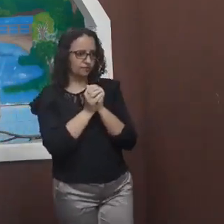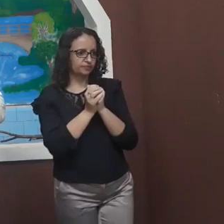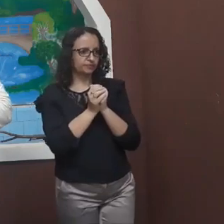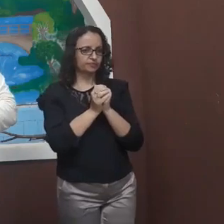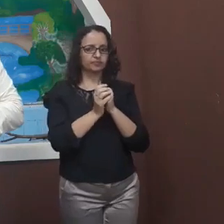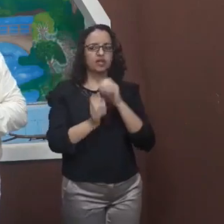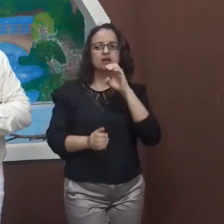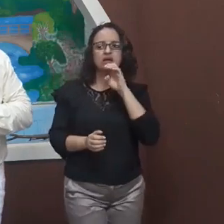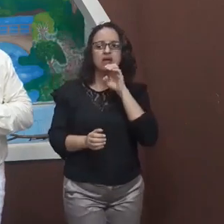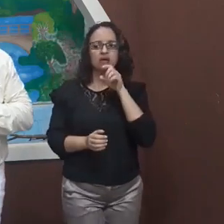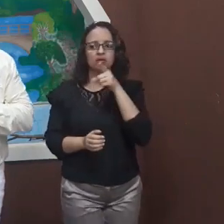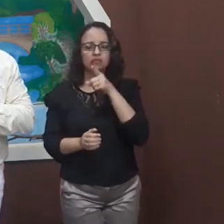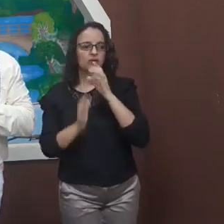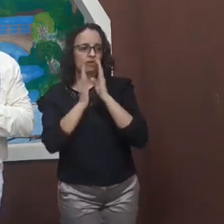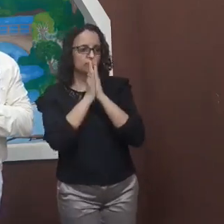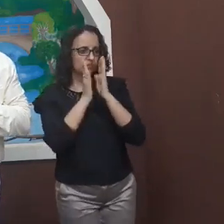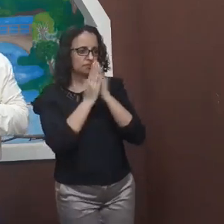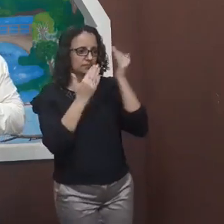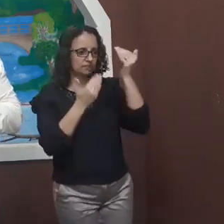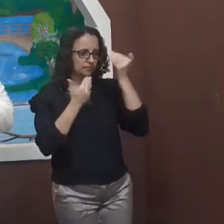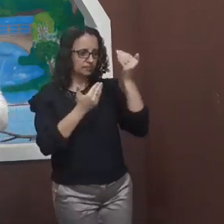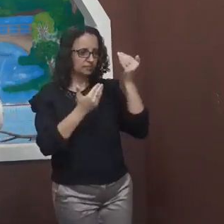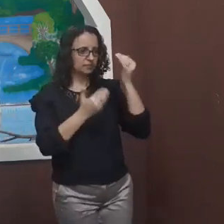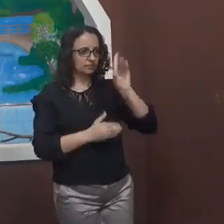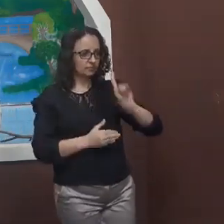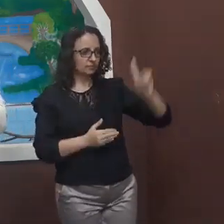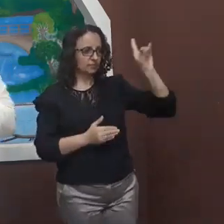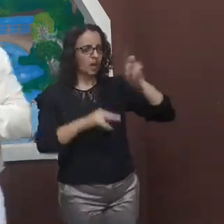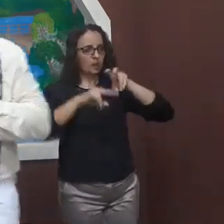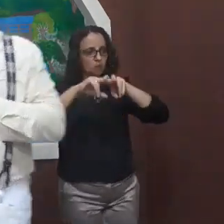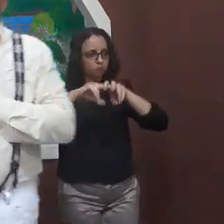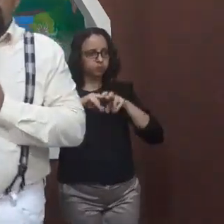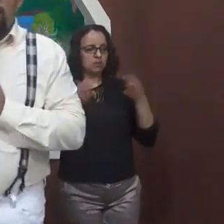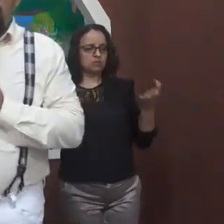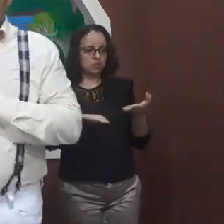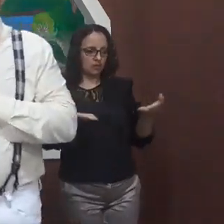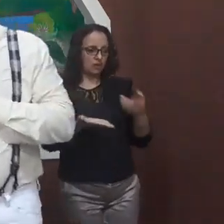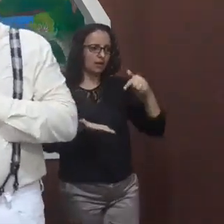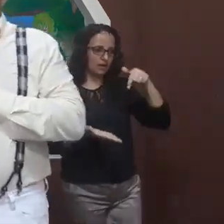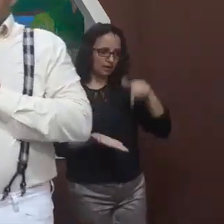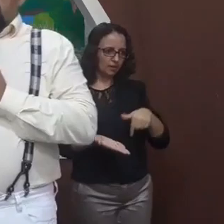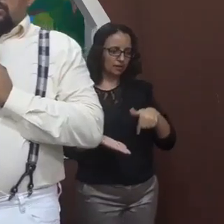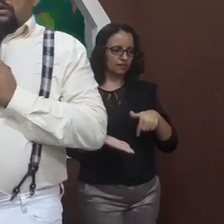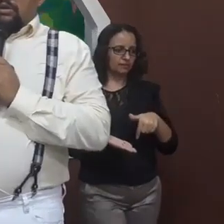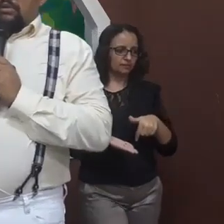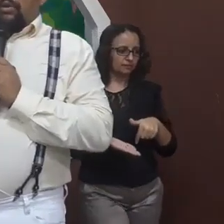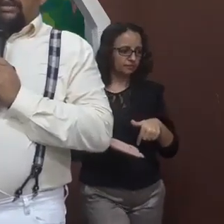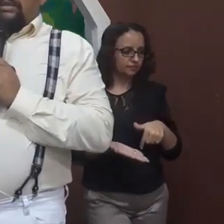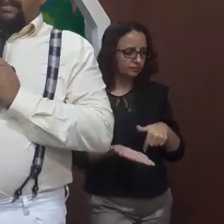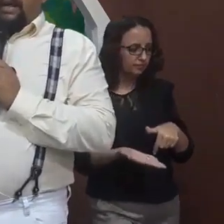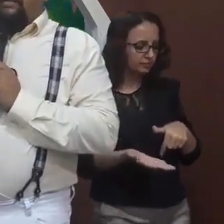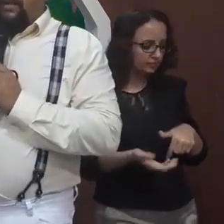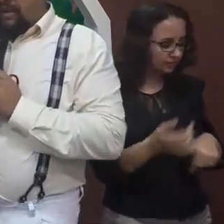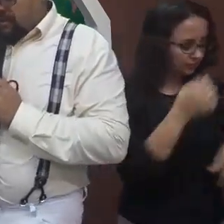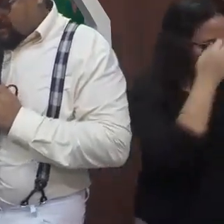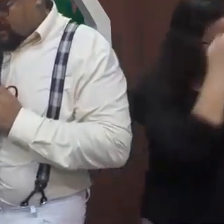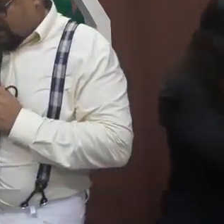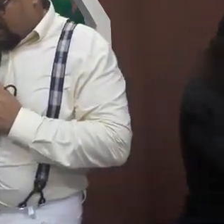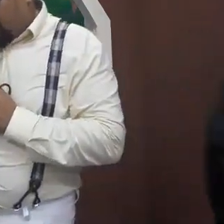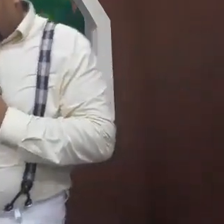oração, agradecendo a Deus por esse momento, agradecendo a Deus por essa